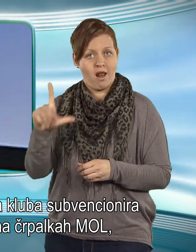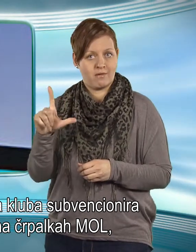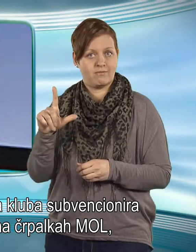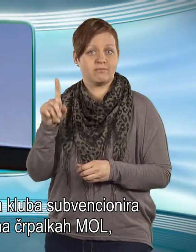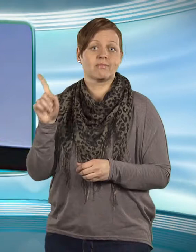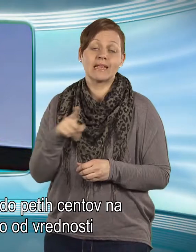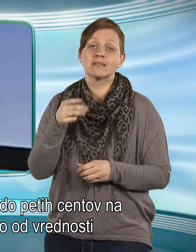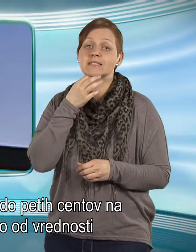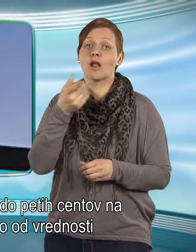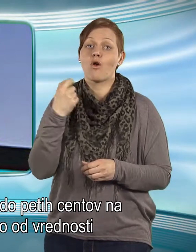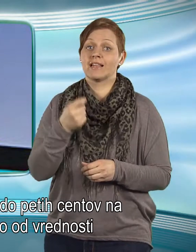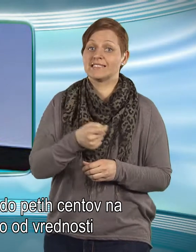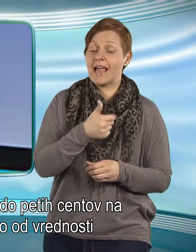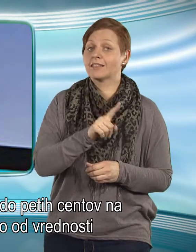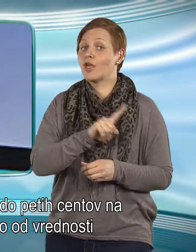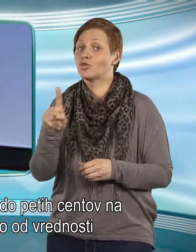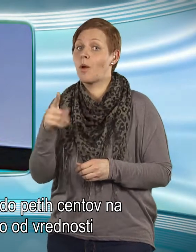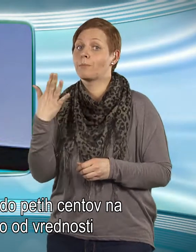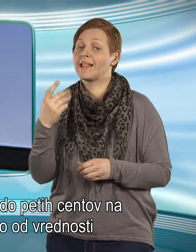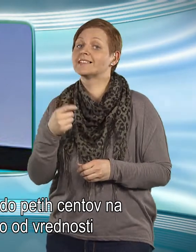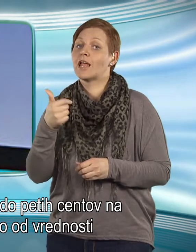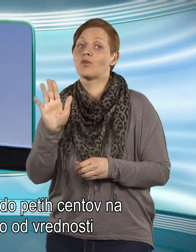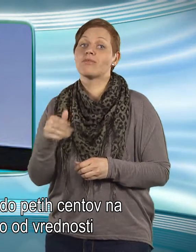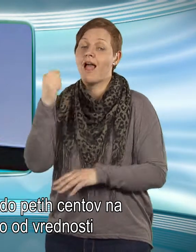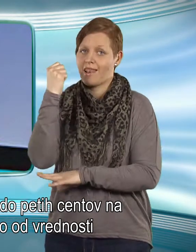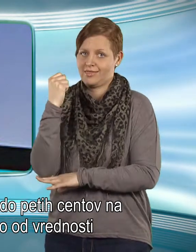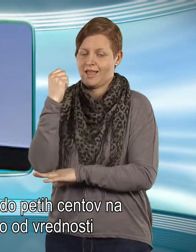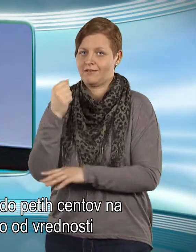5 centov na liter, odvisno od vrednosti nakupa v Tušu.